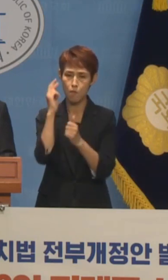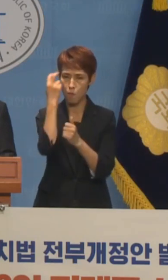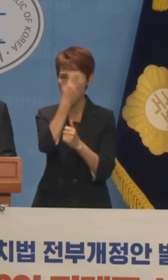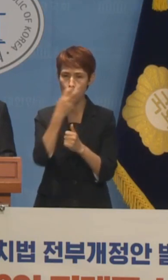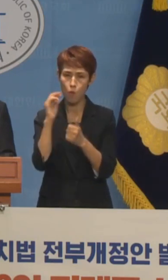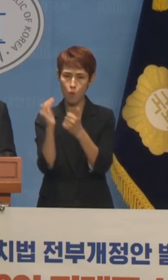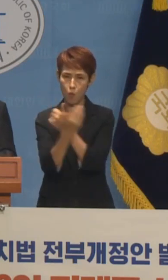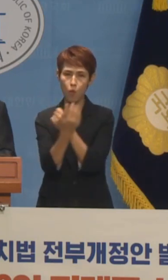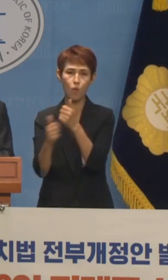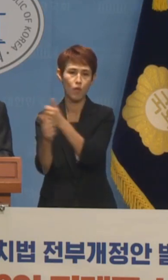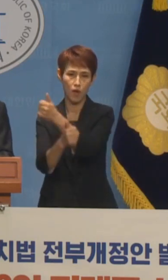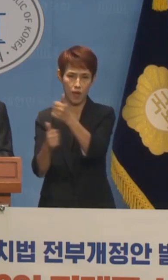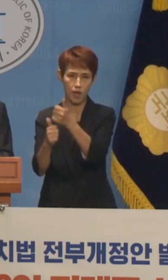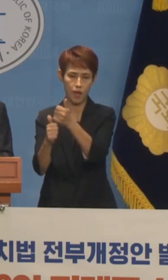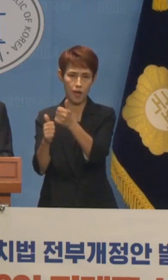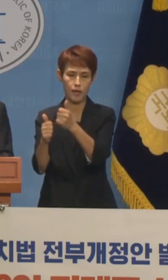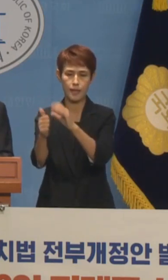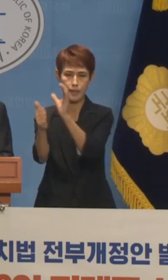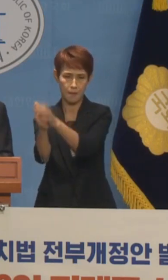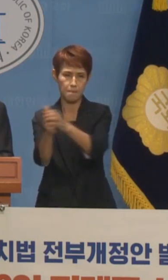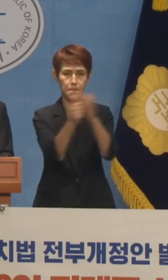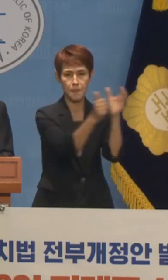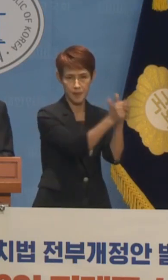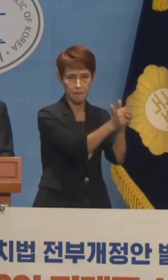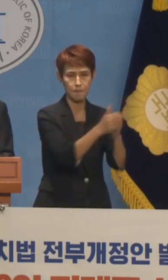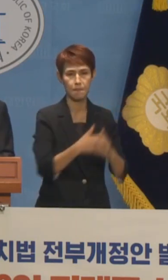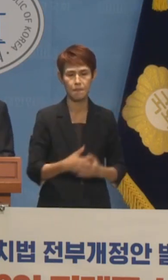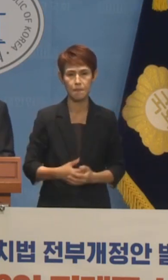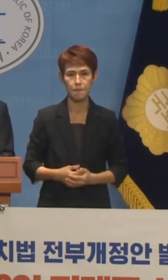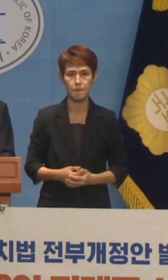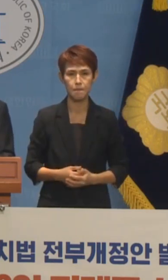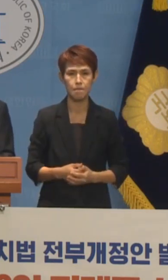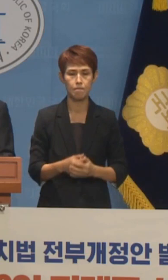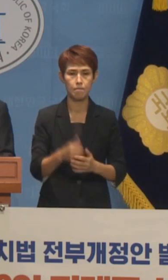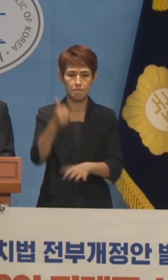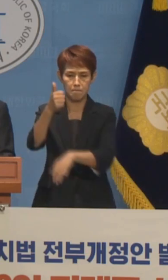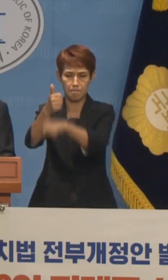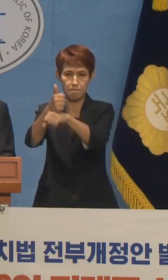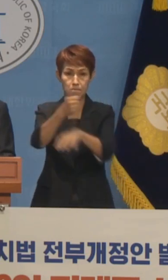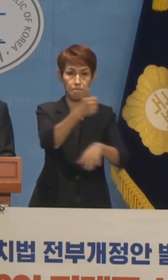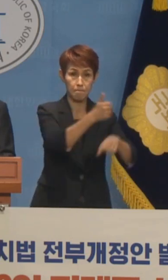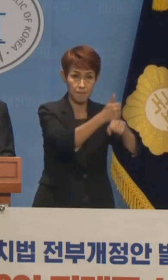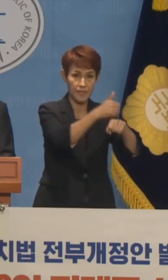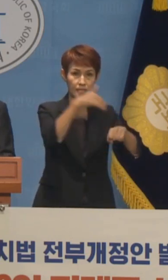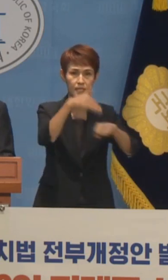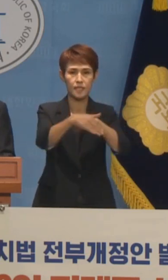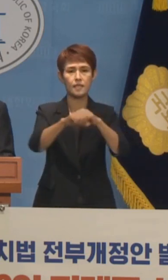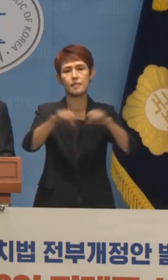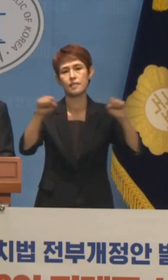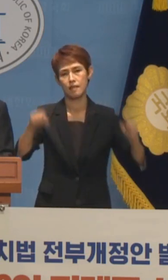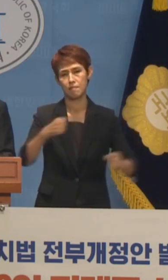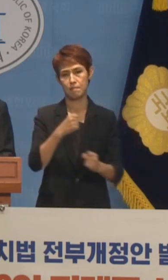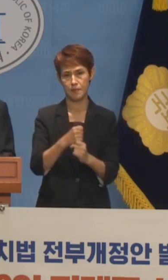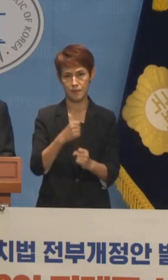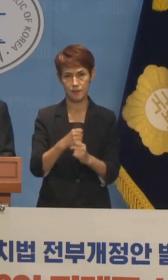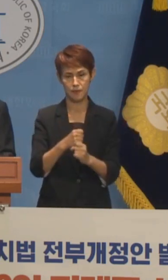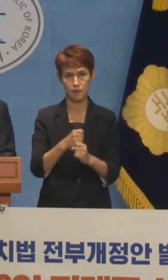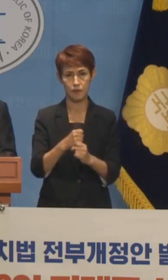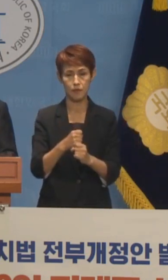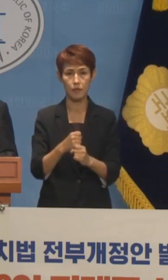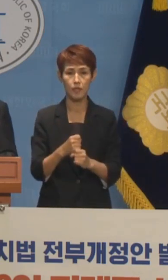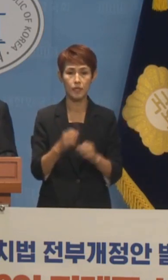보호원의 각각 전담하도록 하는 일명 쌍봉형 감독 체계를 마련함으로써 금융